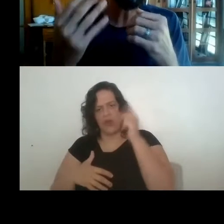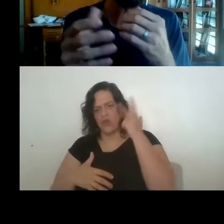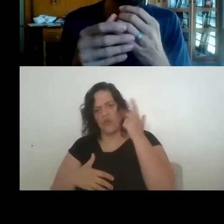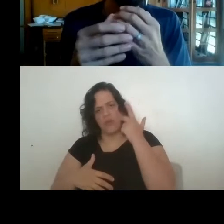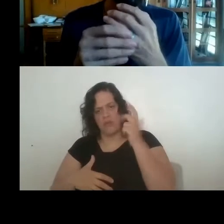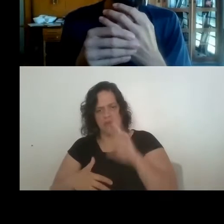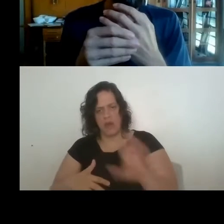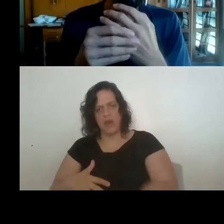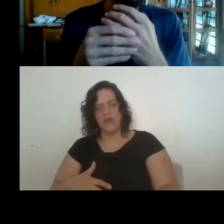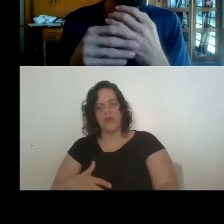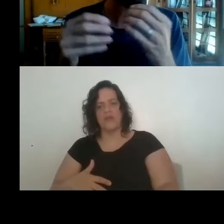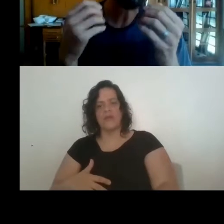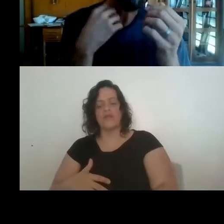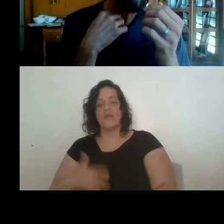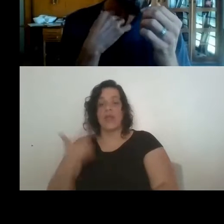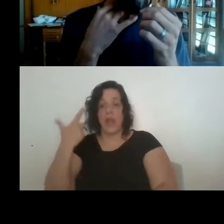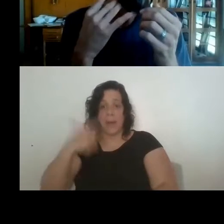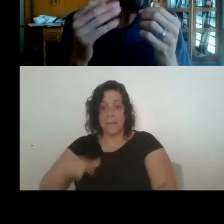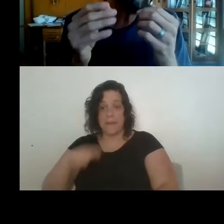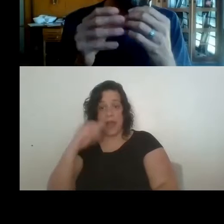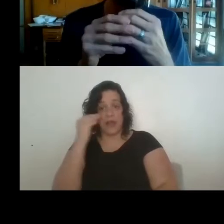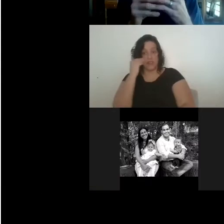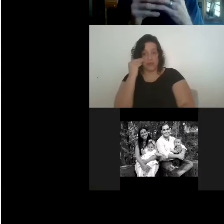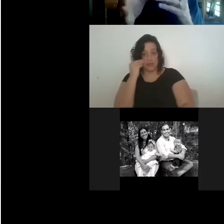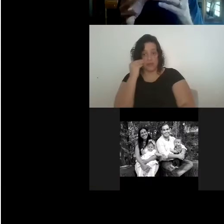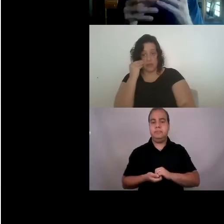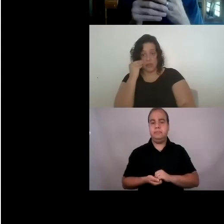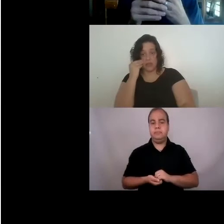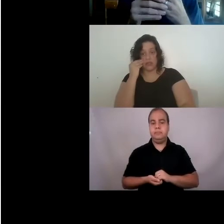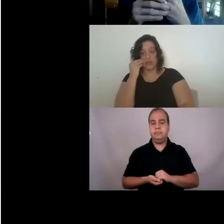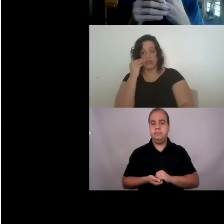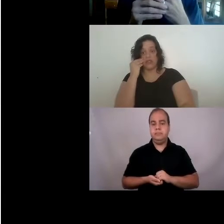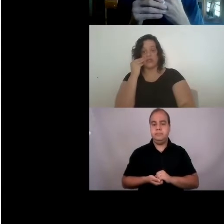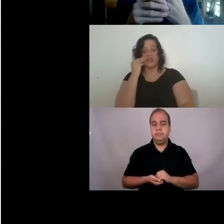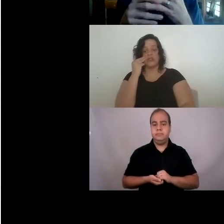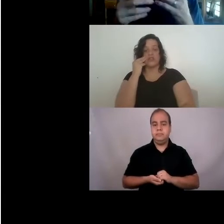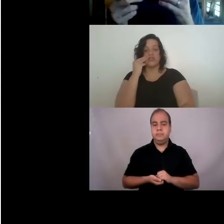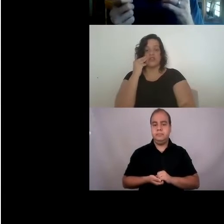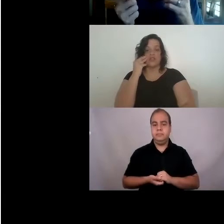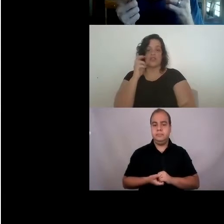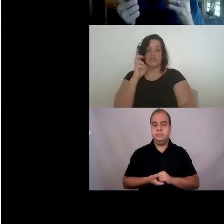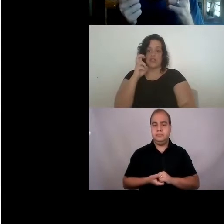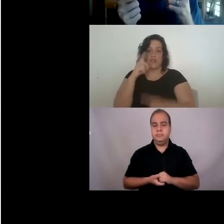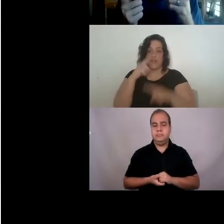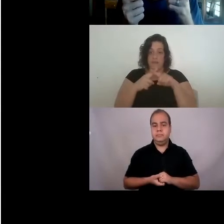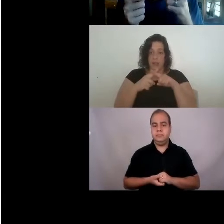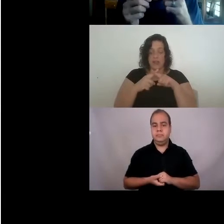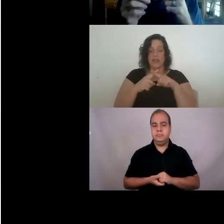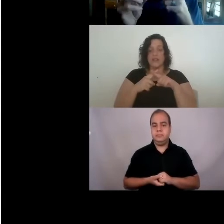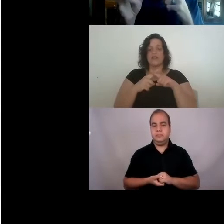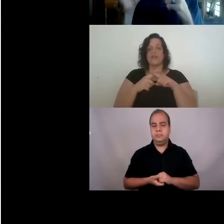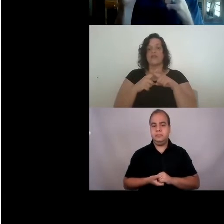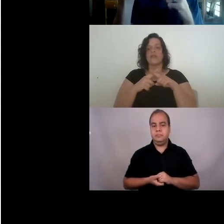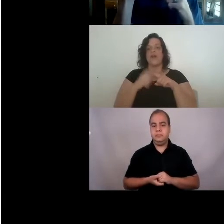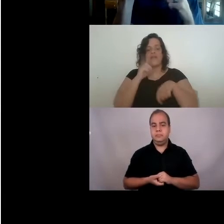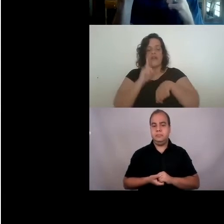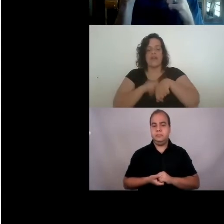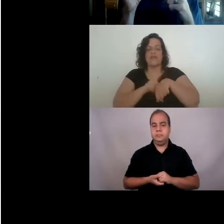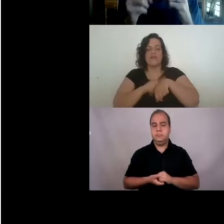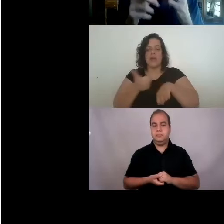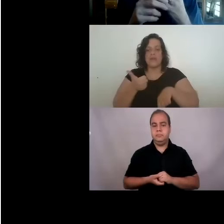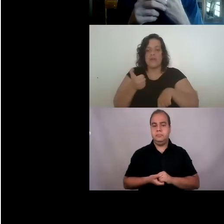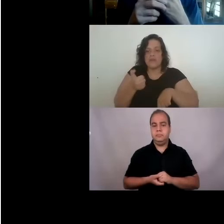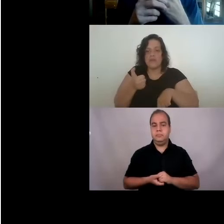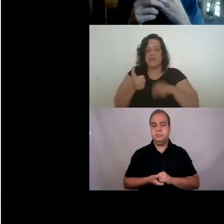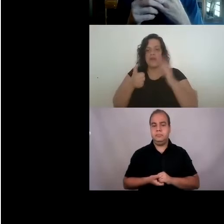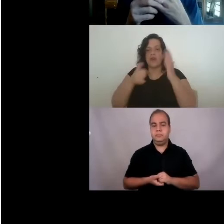gente vai repetir o teste depois dessas 5 vezes e vai marcar quanto tempo leva para ele descer